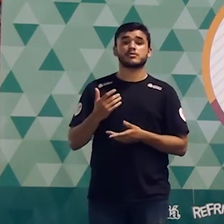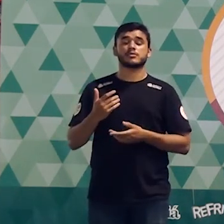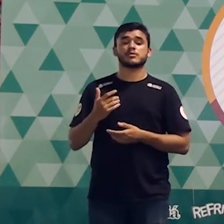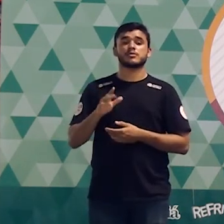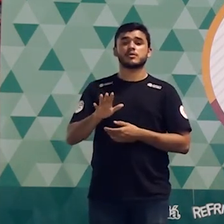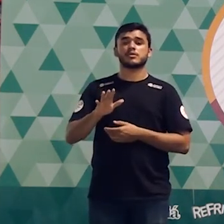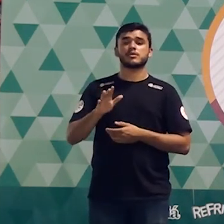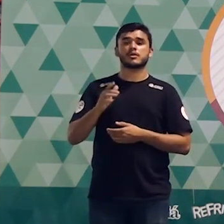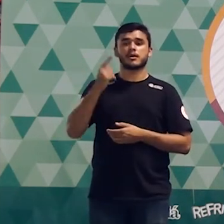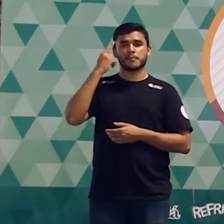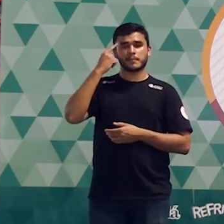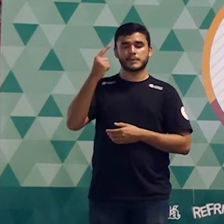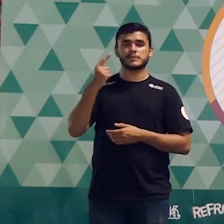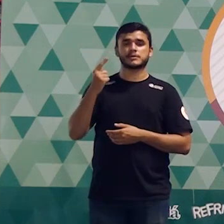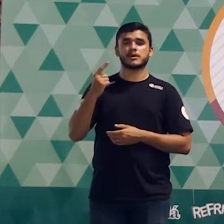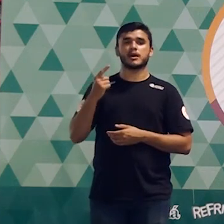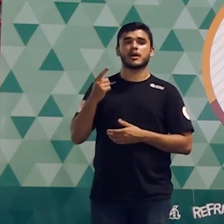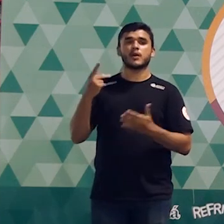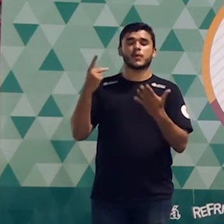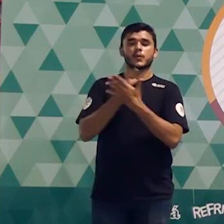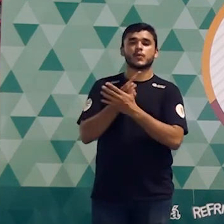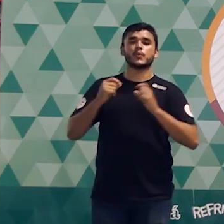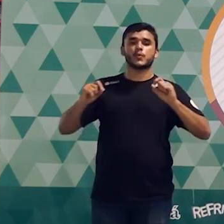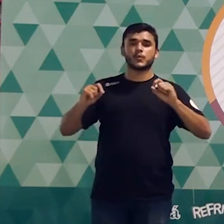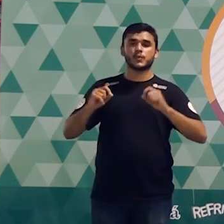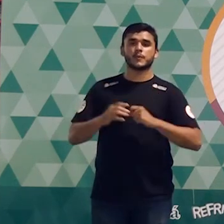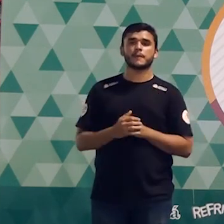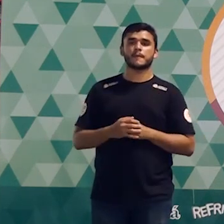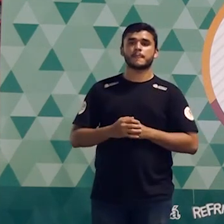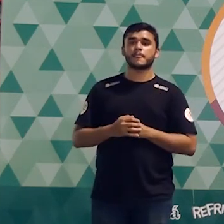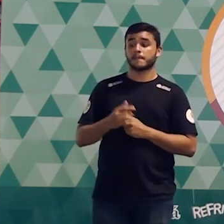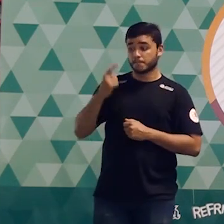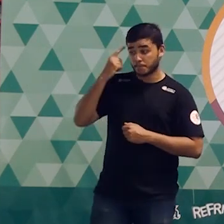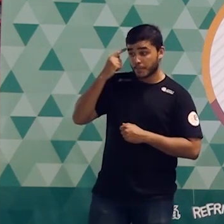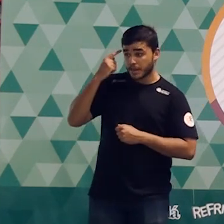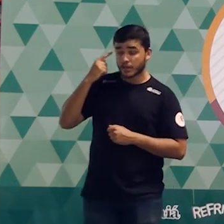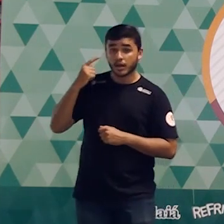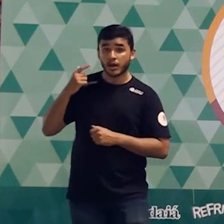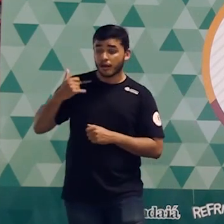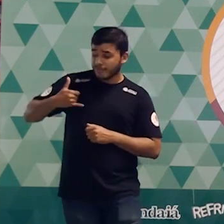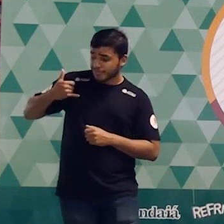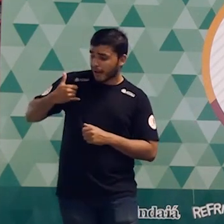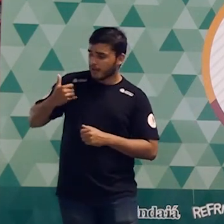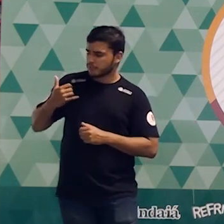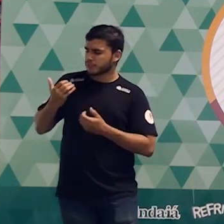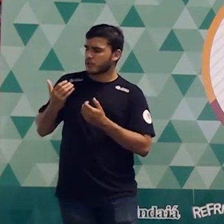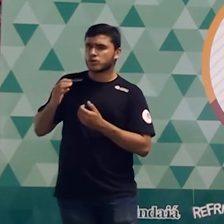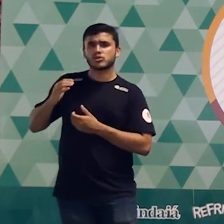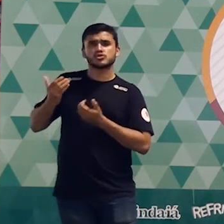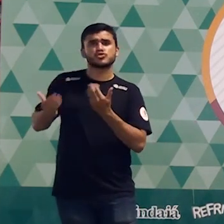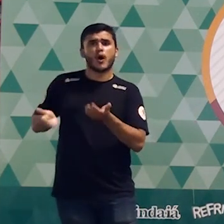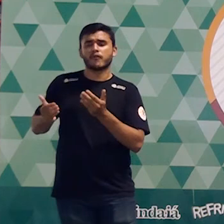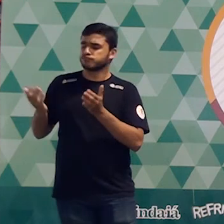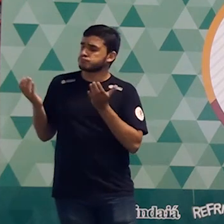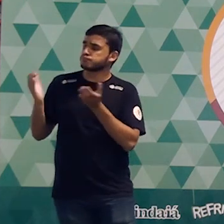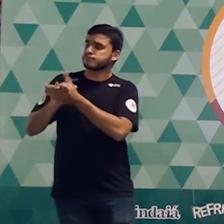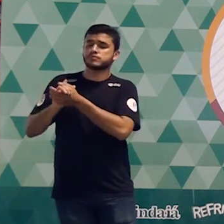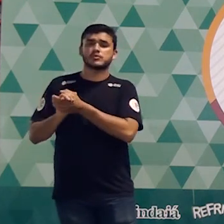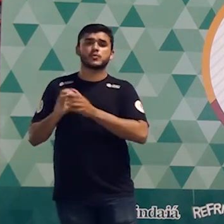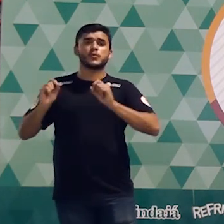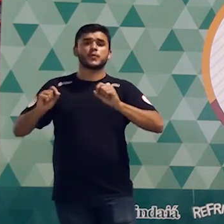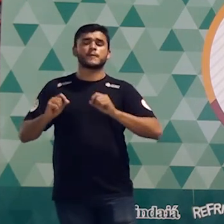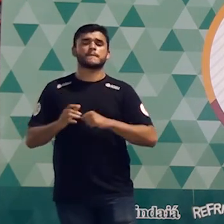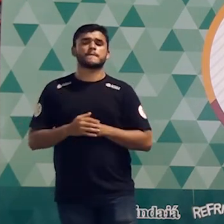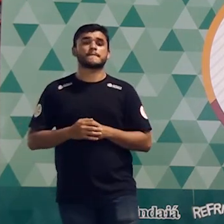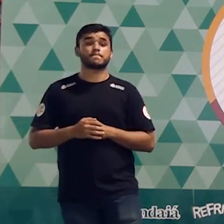os velhos 15 anos, né, acho que como a gente chama hoje em dia, não era dessa forma a ideia do 15 anos. No passado, o que eram os 15 anos?